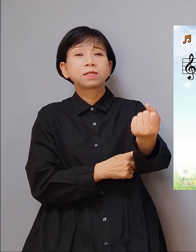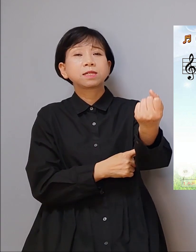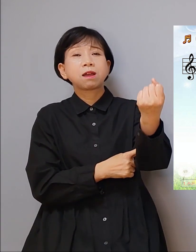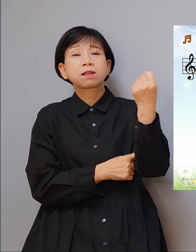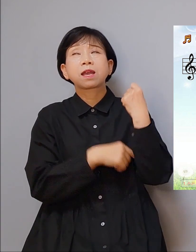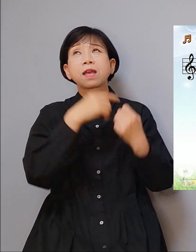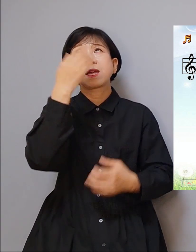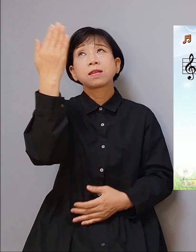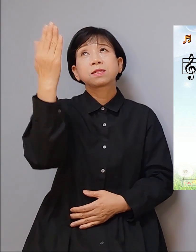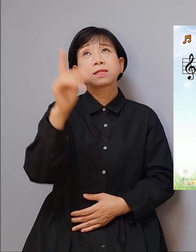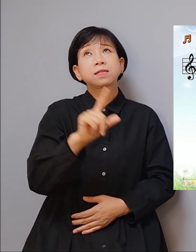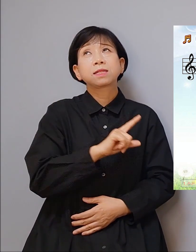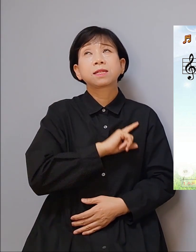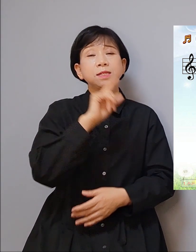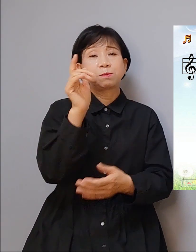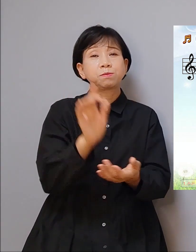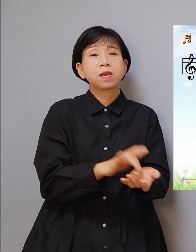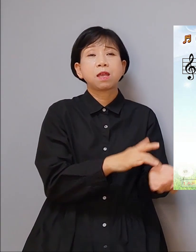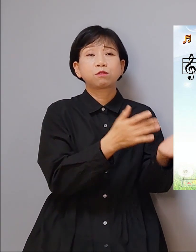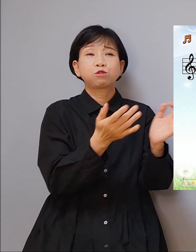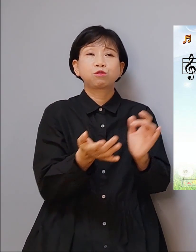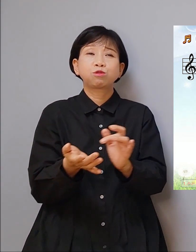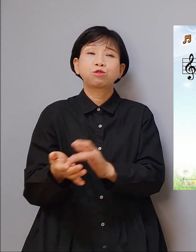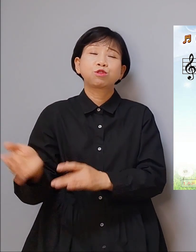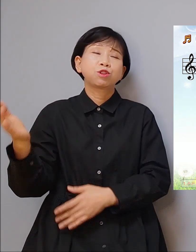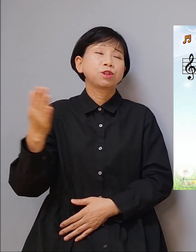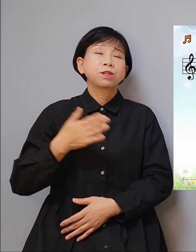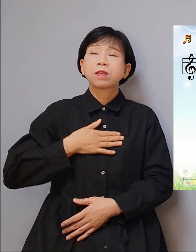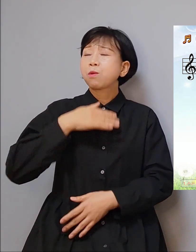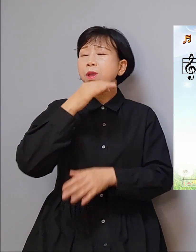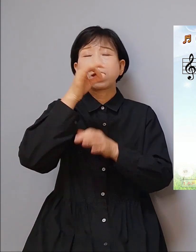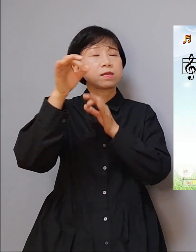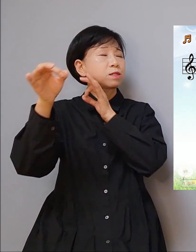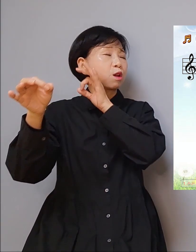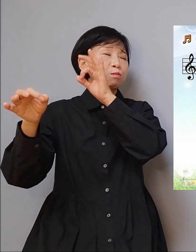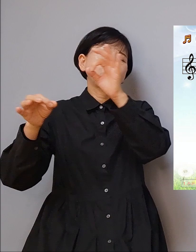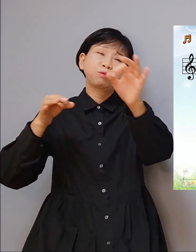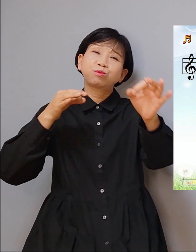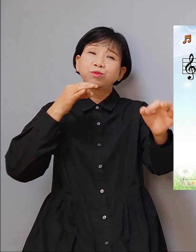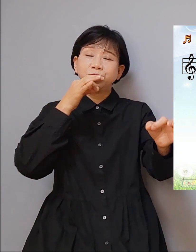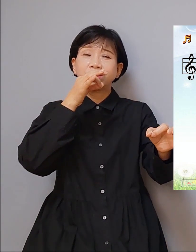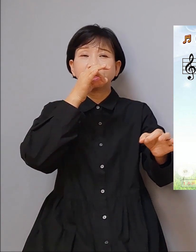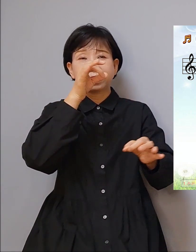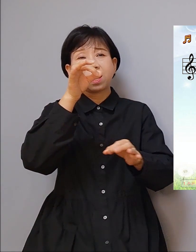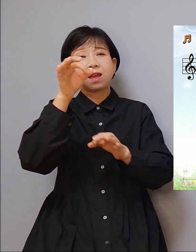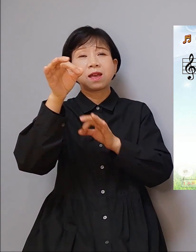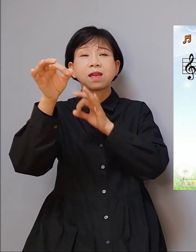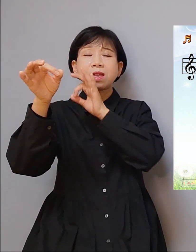오 능력의 그 이름 예수 나 외쳐